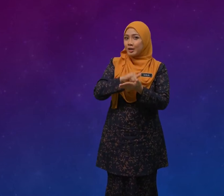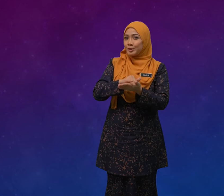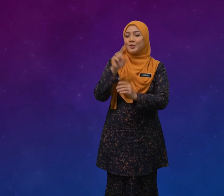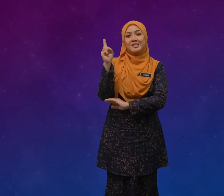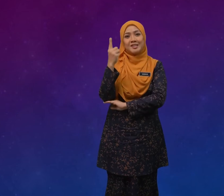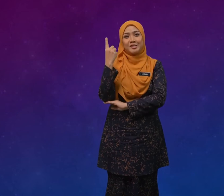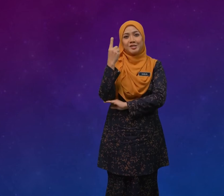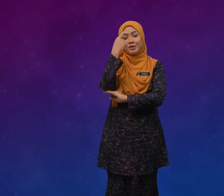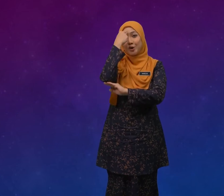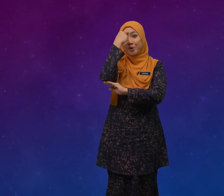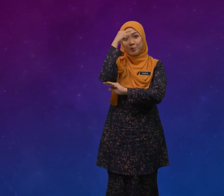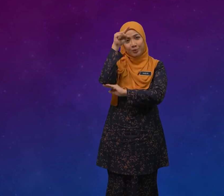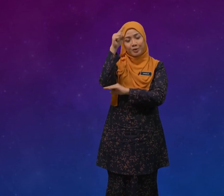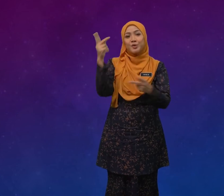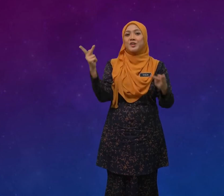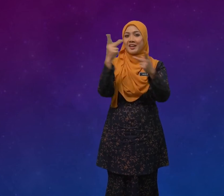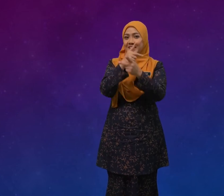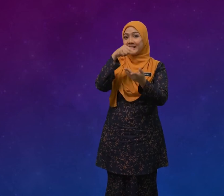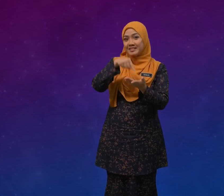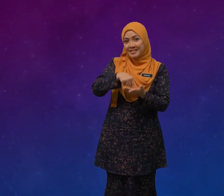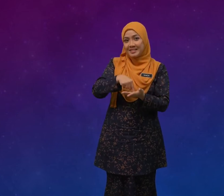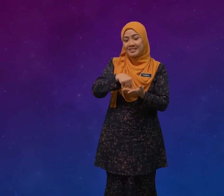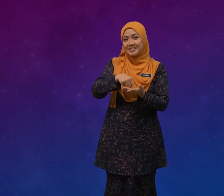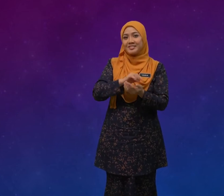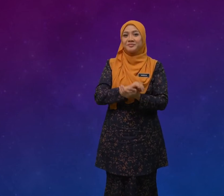Itu saja untuk kali ini.